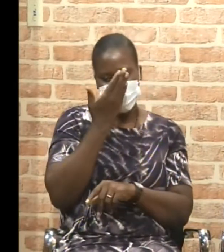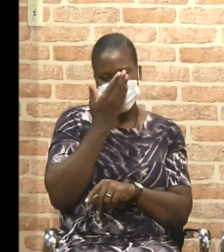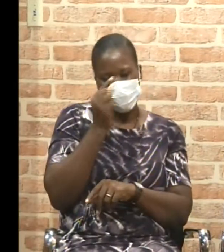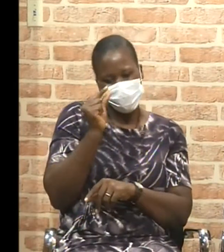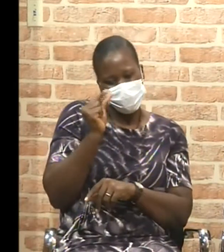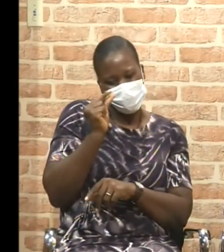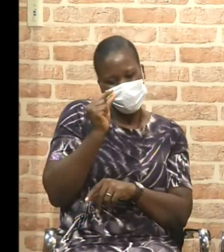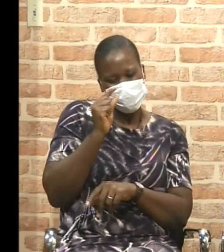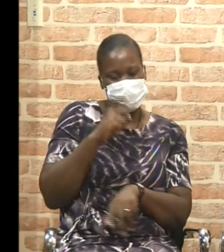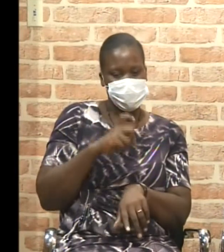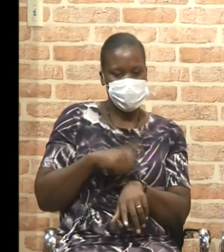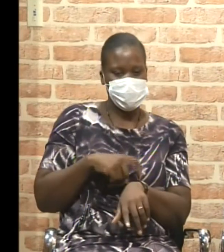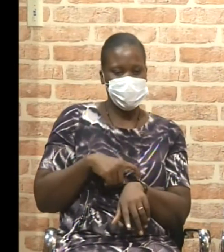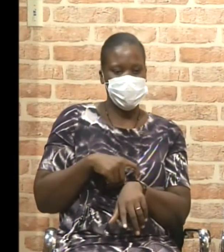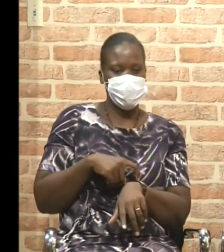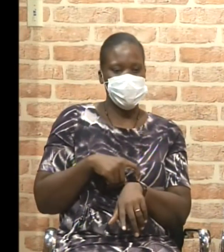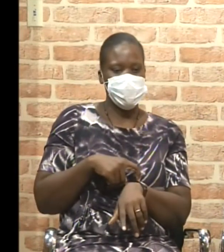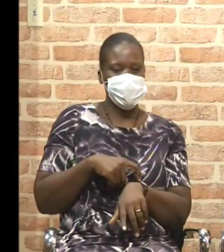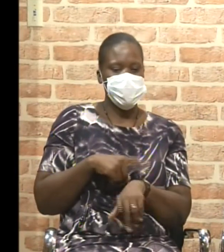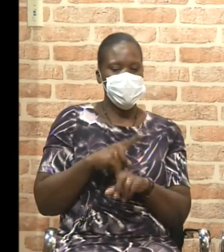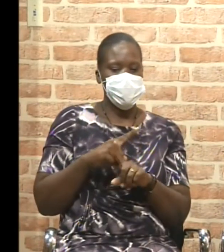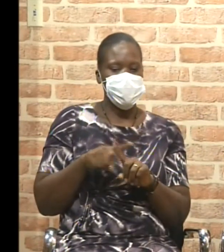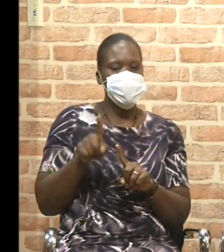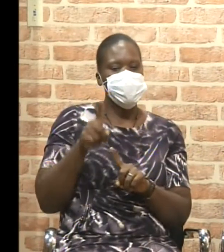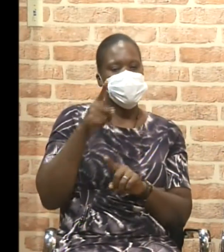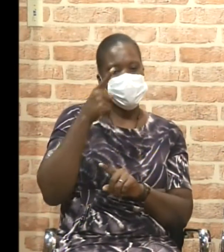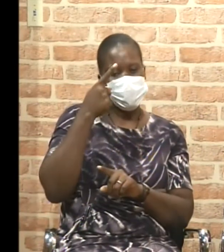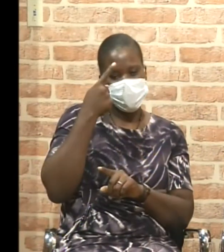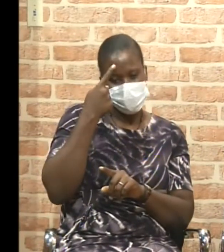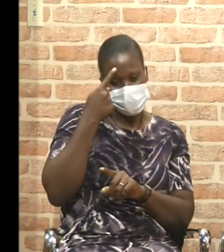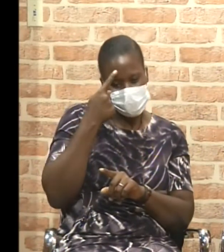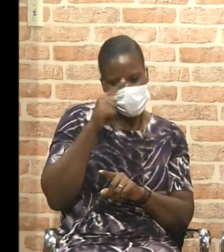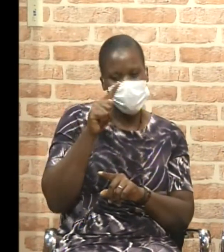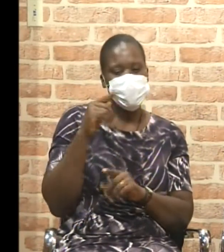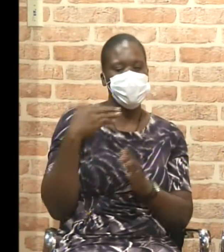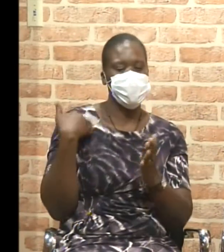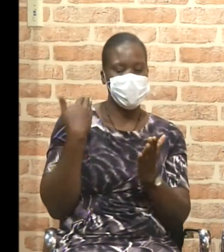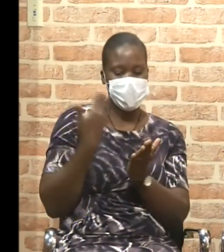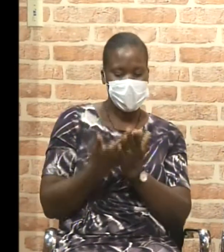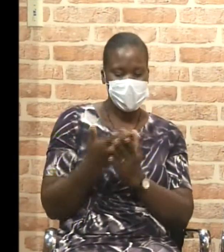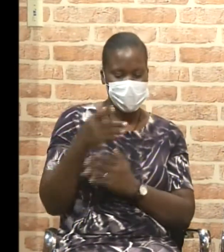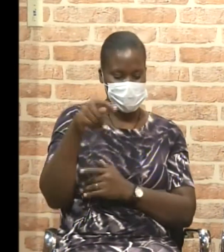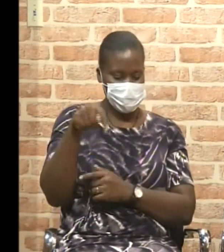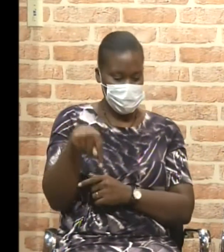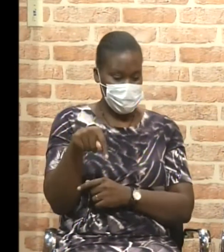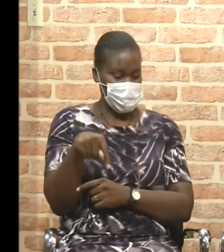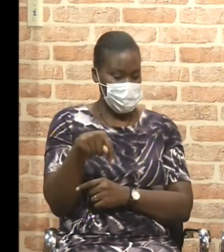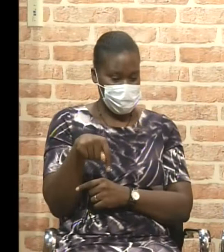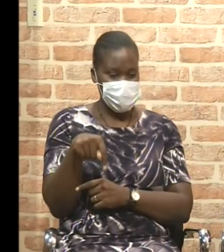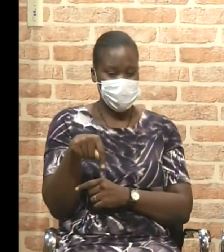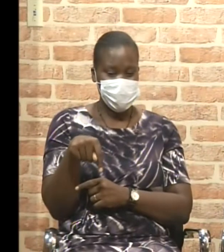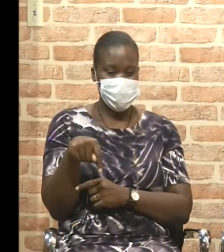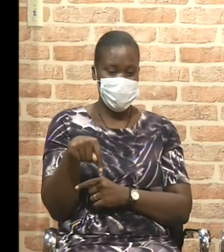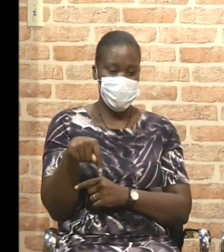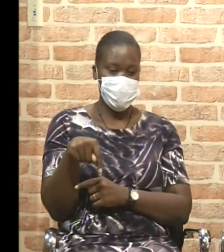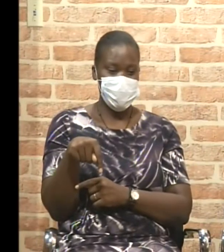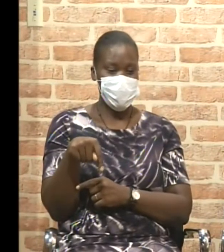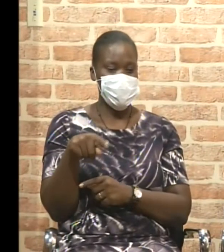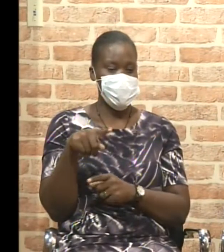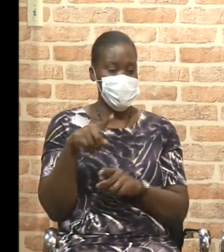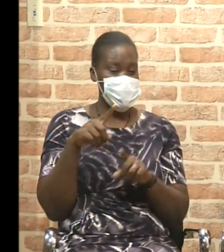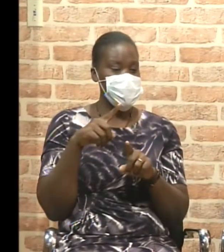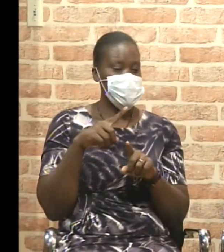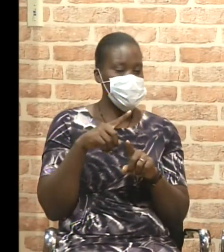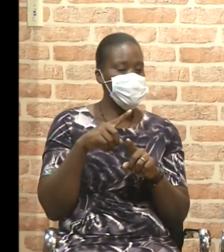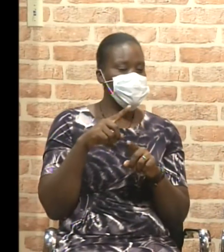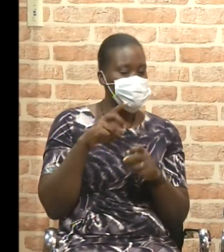du moment que faut moi dire que pour nous arriver là et donc c'est difficulté là